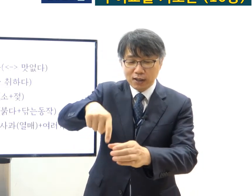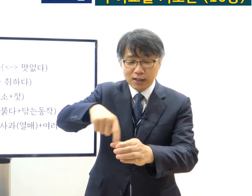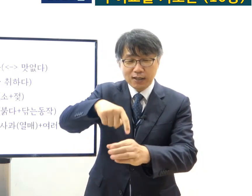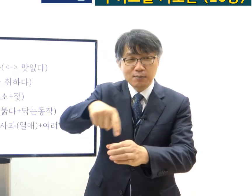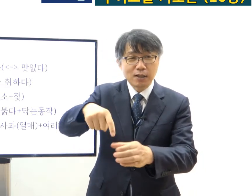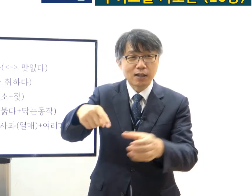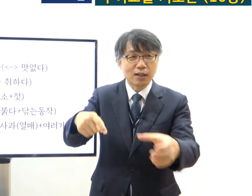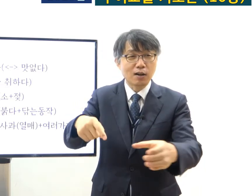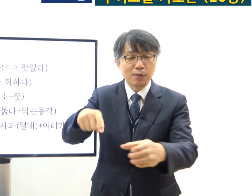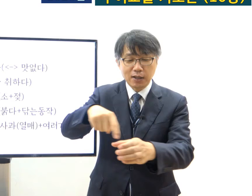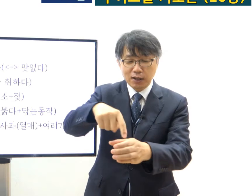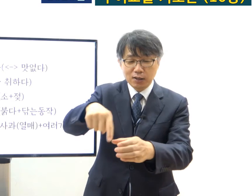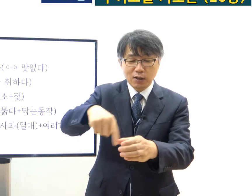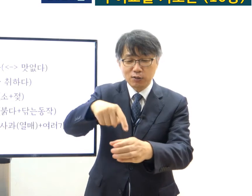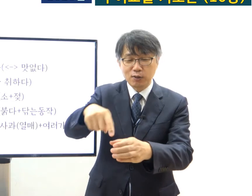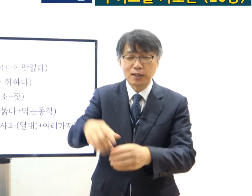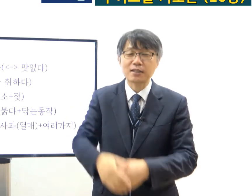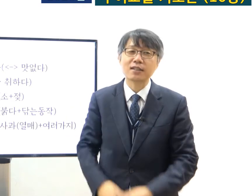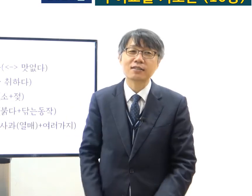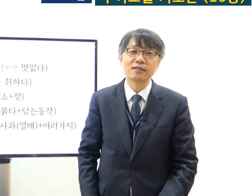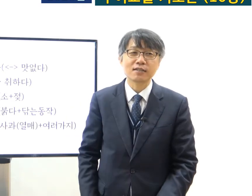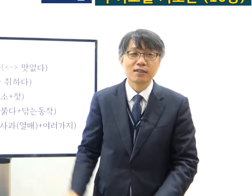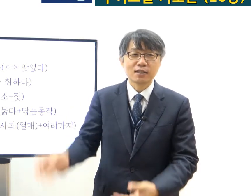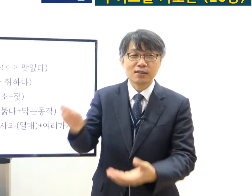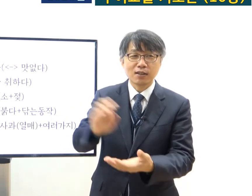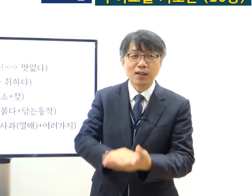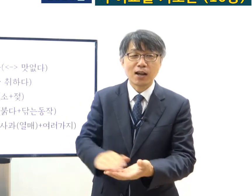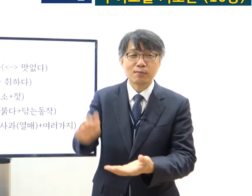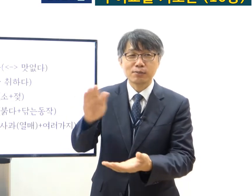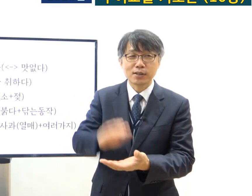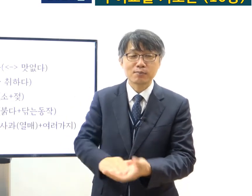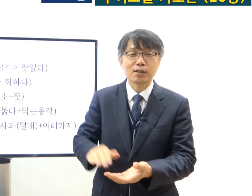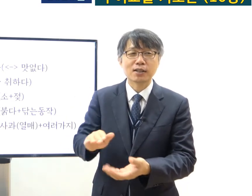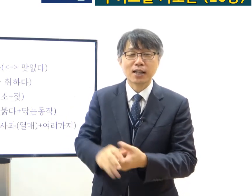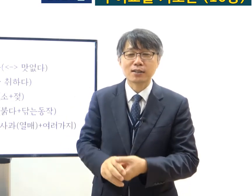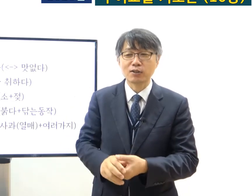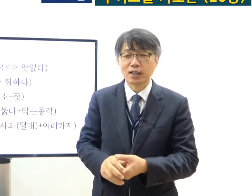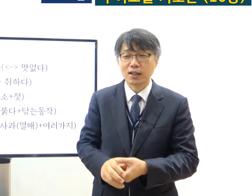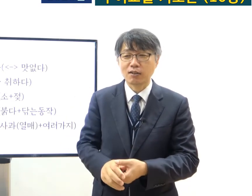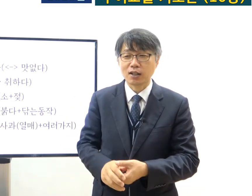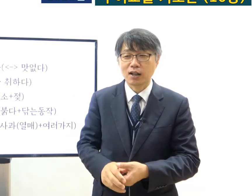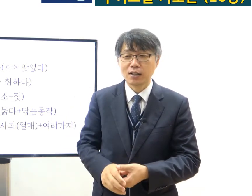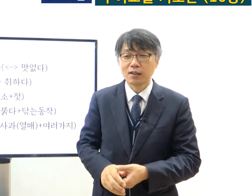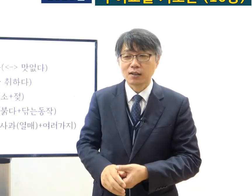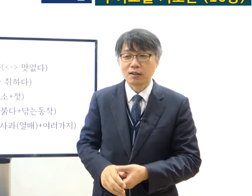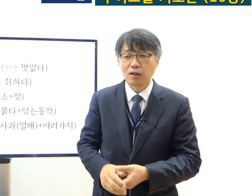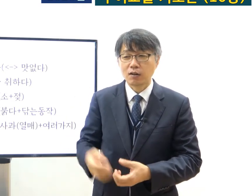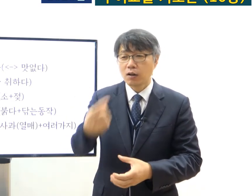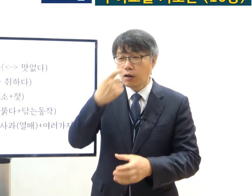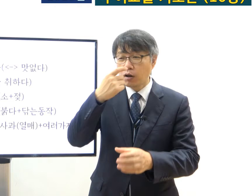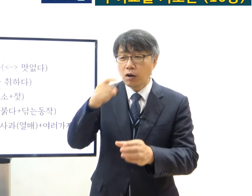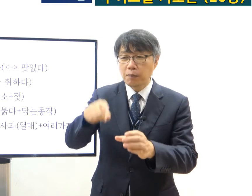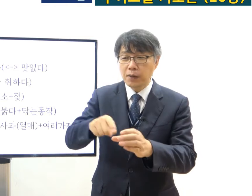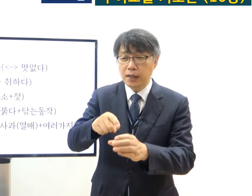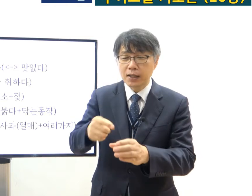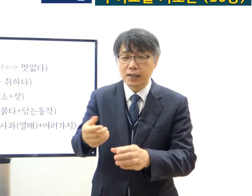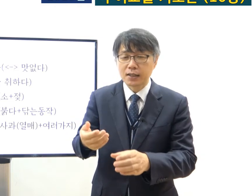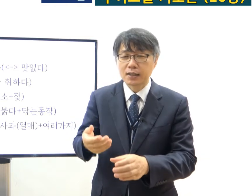타는 겁니다. 그 컵에다 이렇게 저어주는 거. 예전에는 설탕, 프림 이렇게 다 넣었잖아요. 그러니까 커피, 그